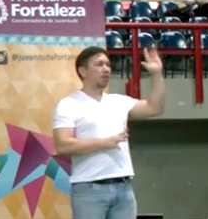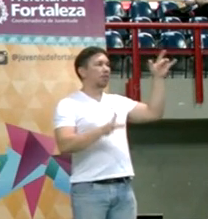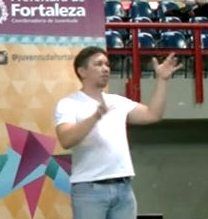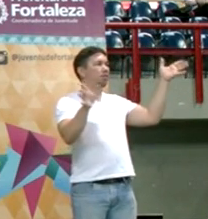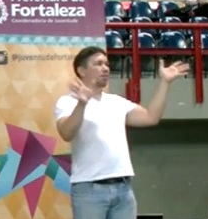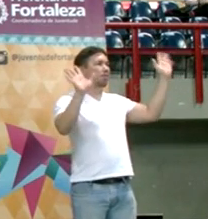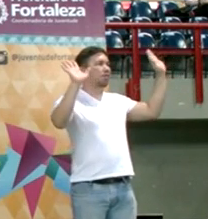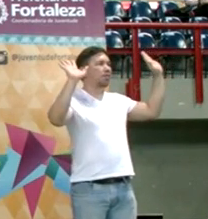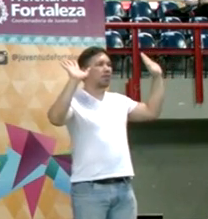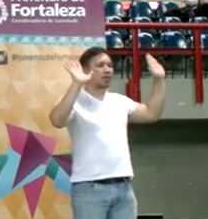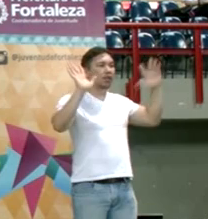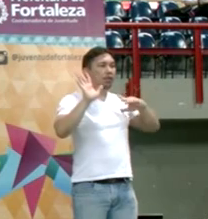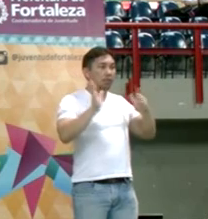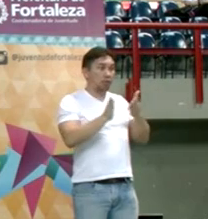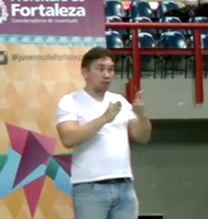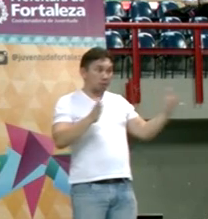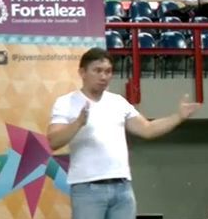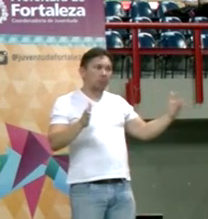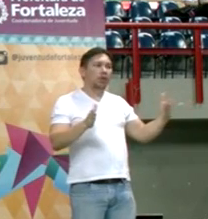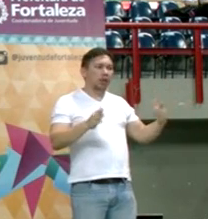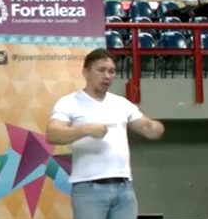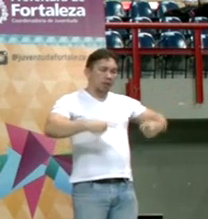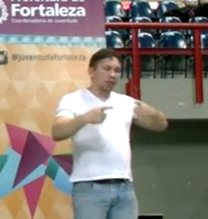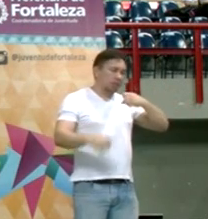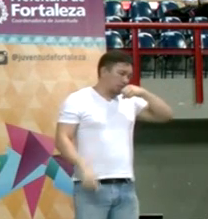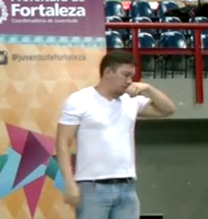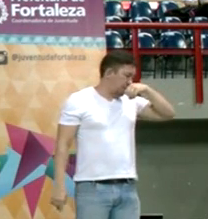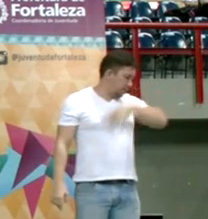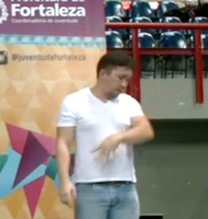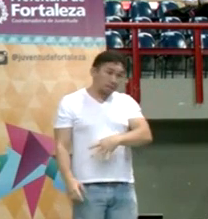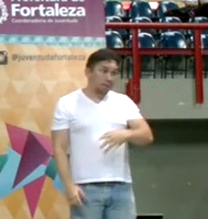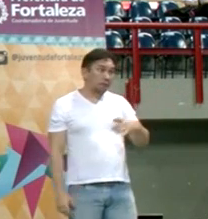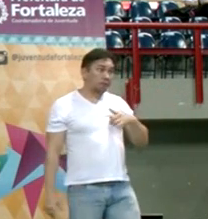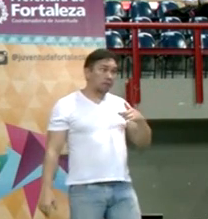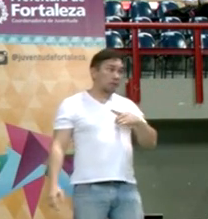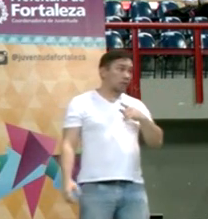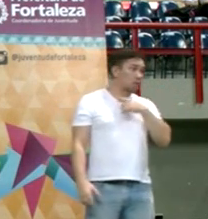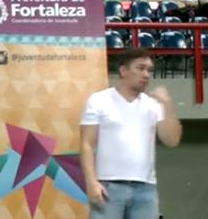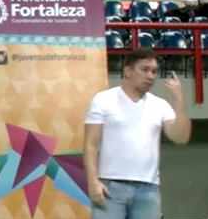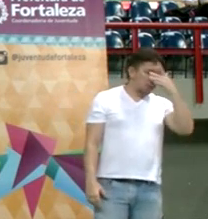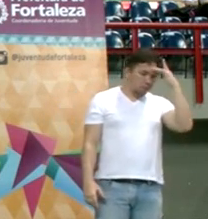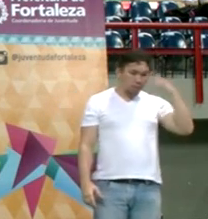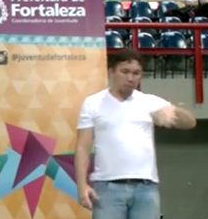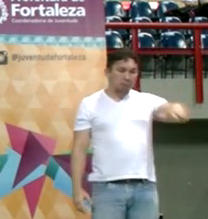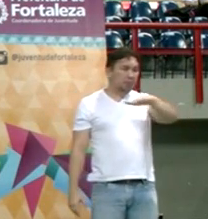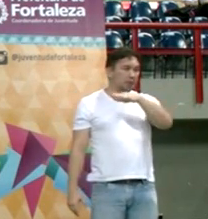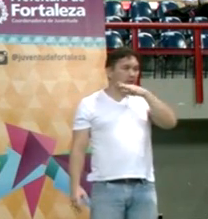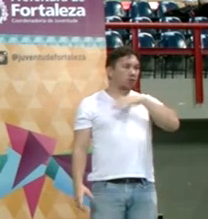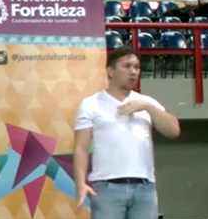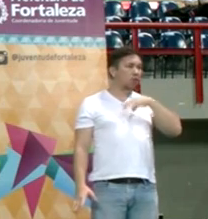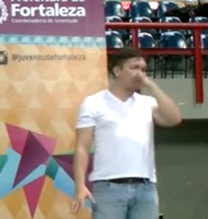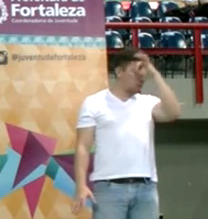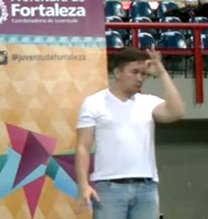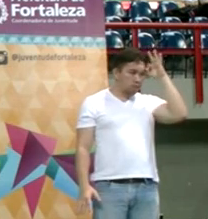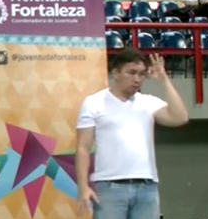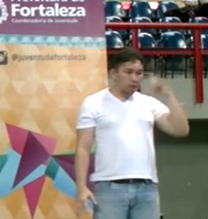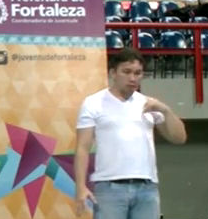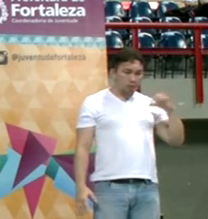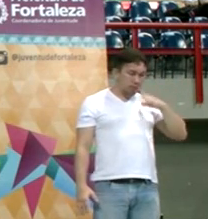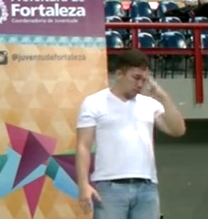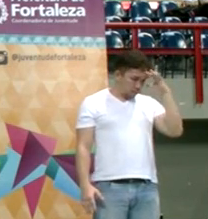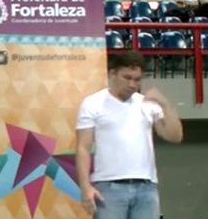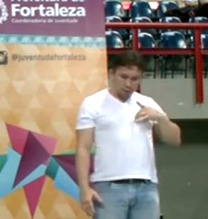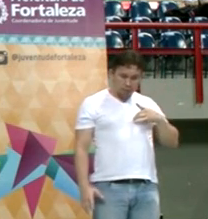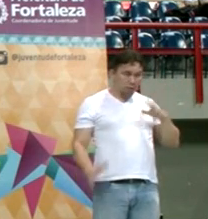tá? Já estávamos numa fase da guerra tão violenta que estava morrendo mais civil do que militar, Porque o pessoal, como não